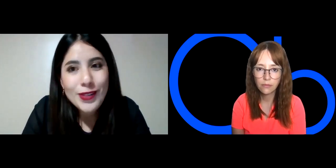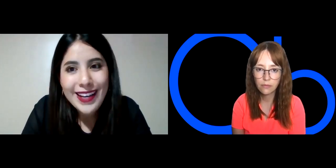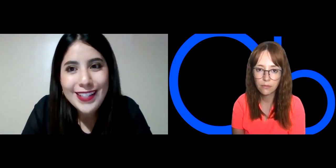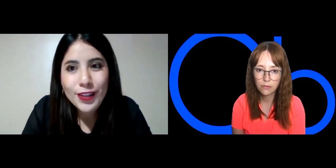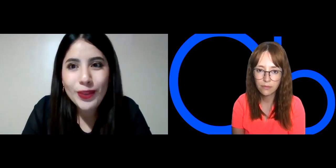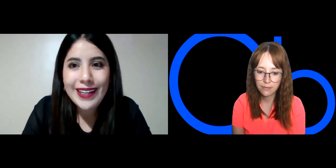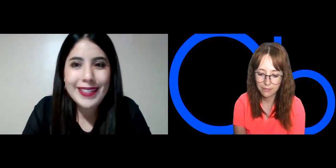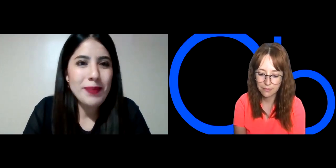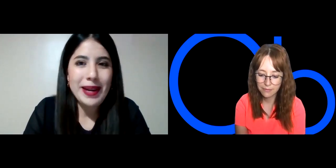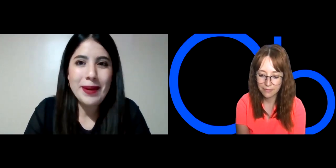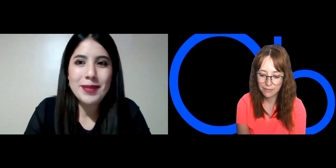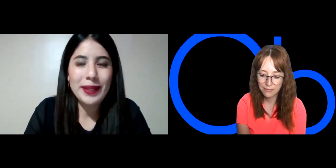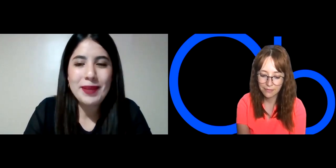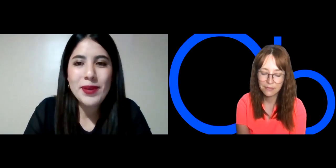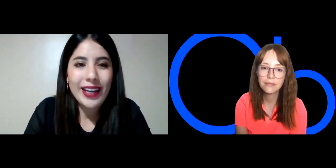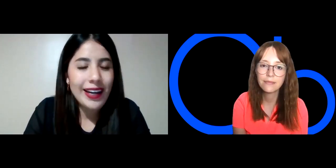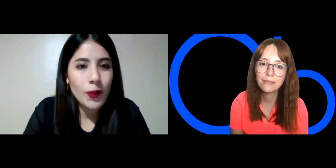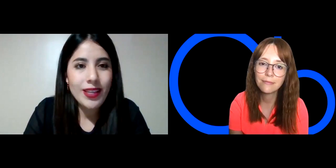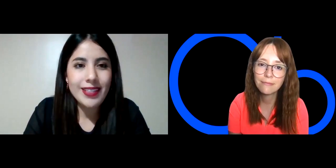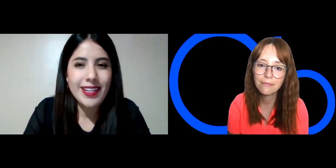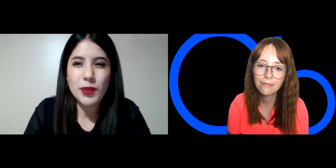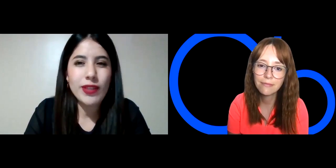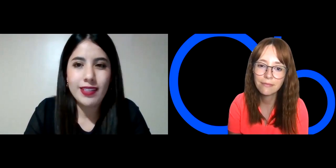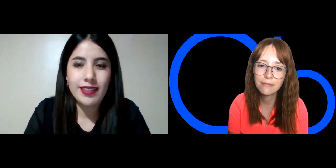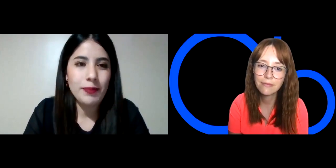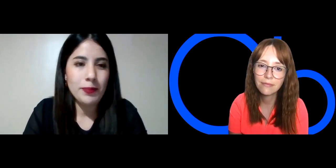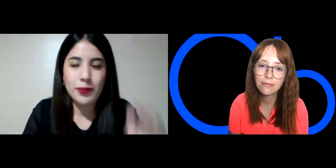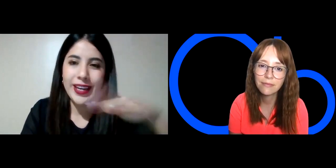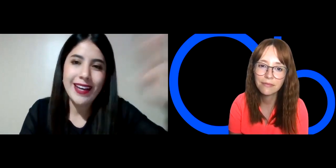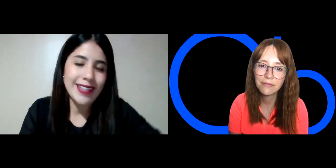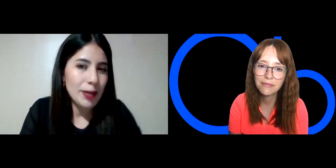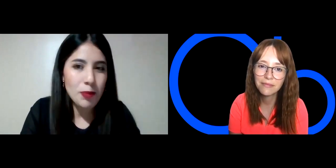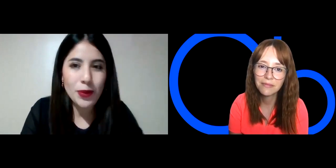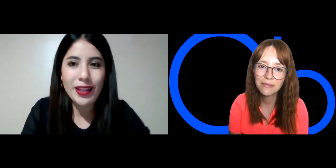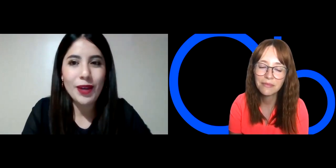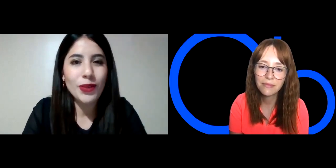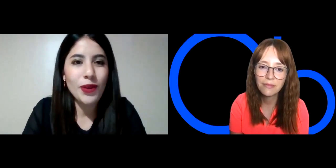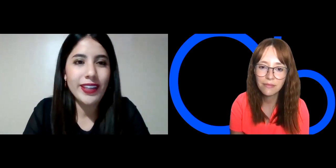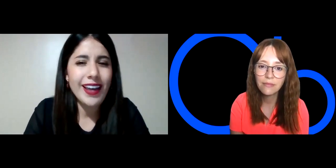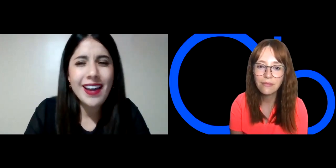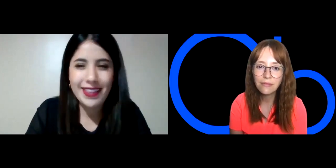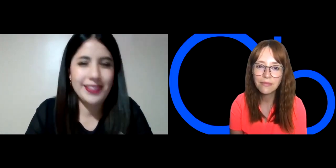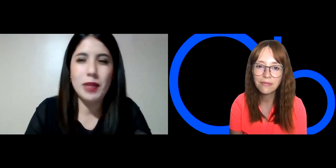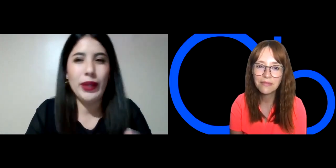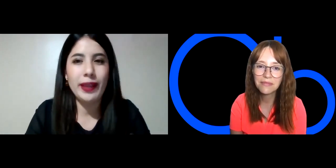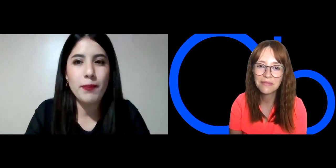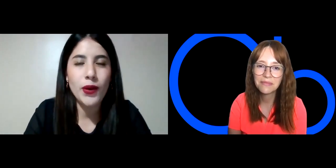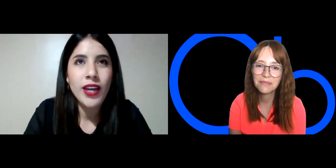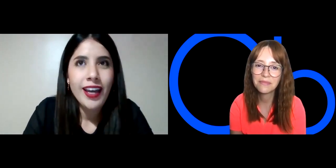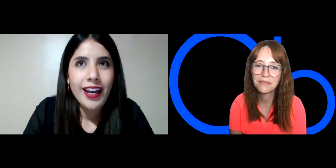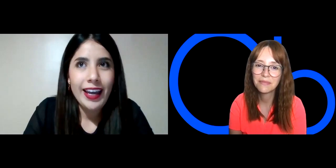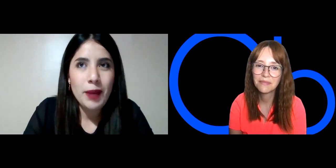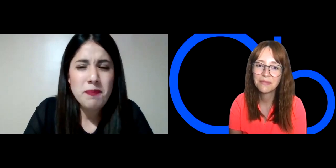Otra cosa es no utilizar palabras, por ejemplo, que en la lengua de señas no existe. Voy a salirme un poco de la odontología y decir, por